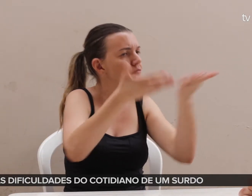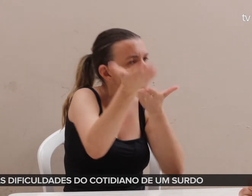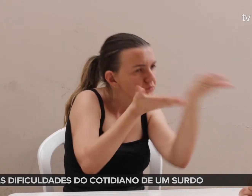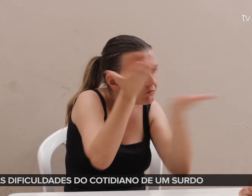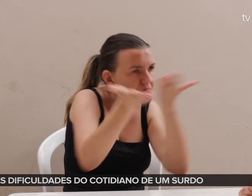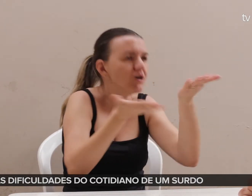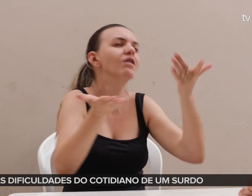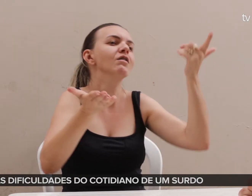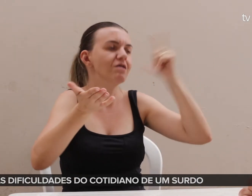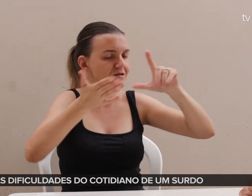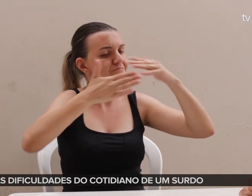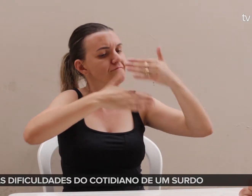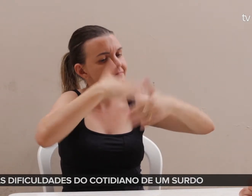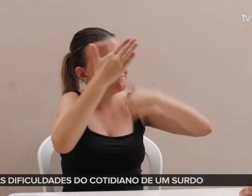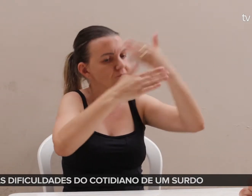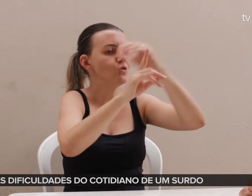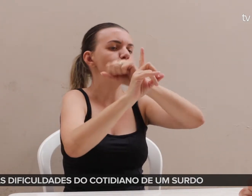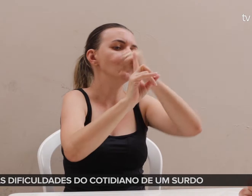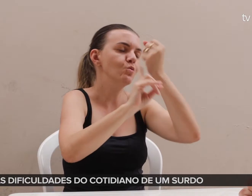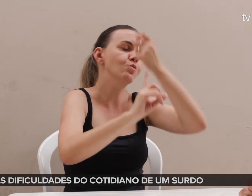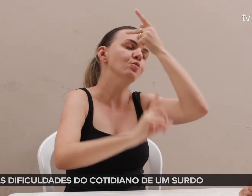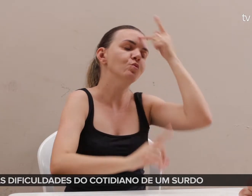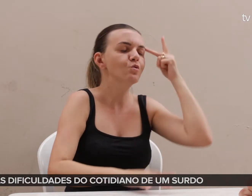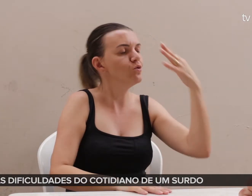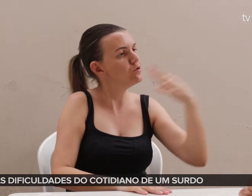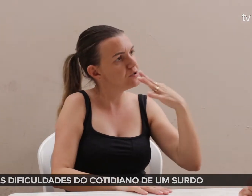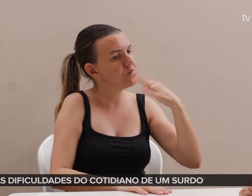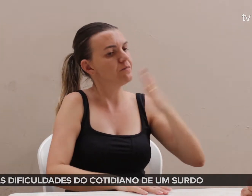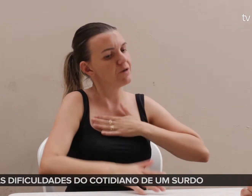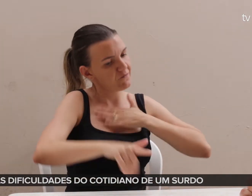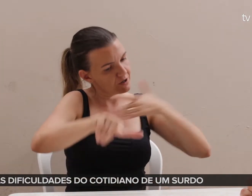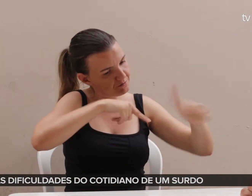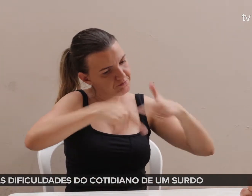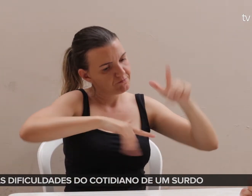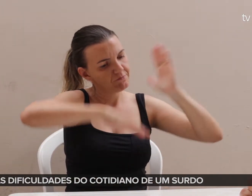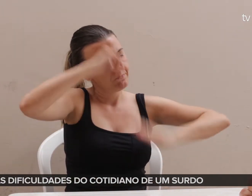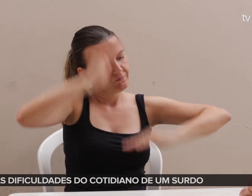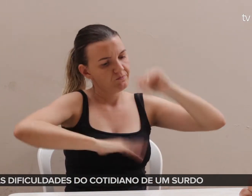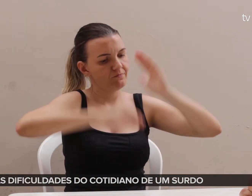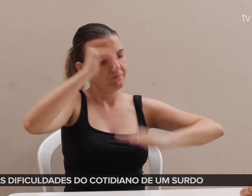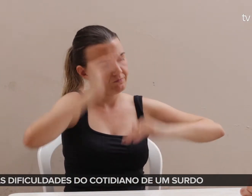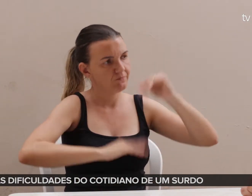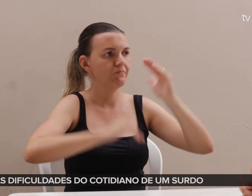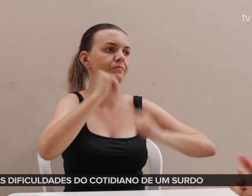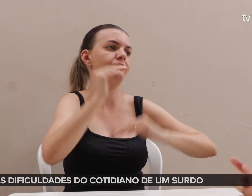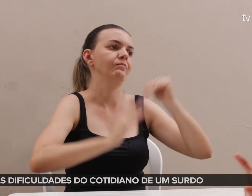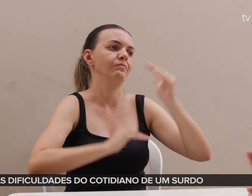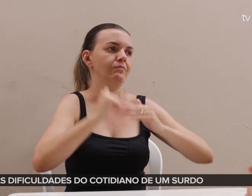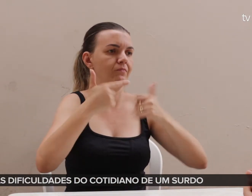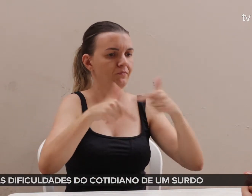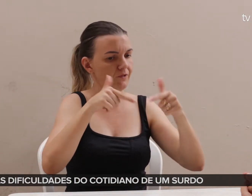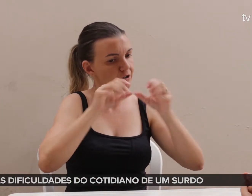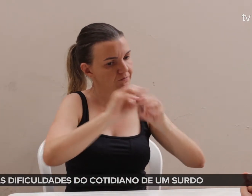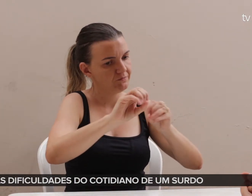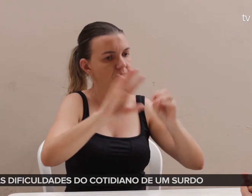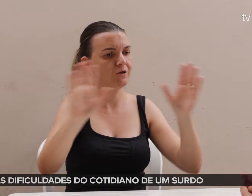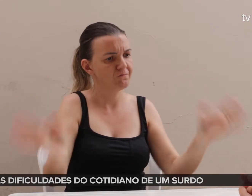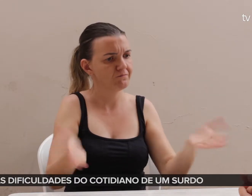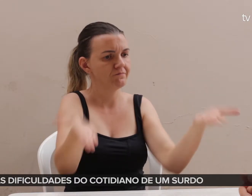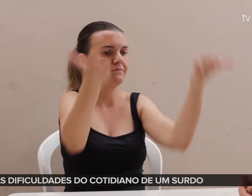crio minhas próprias estratégias e como eu vou tratar meus alunos. é minha profissão. Então eu deixo a mensagem